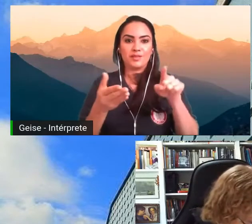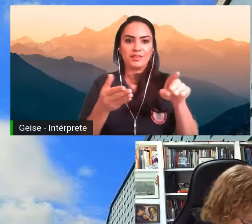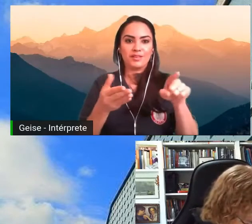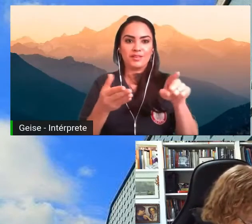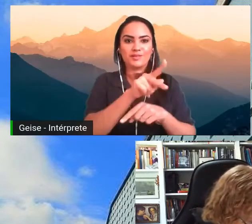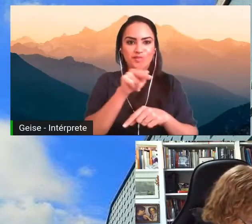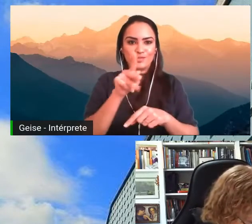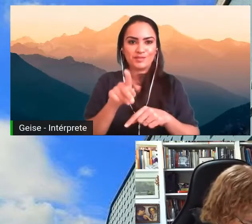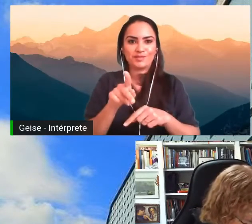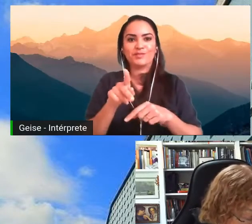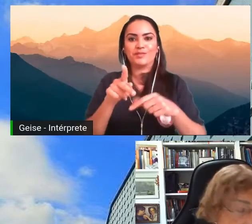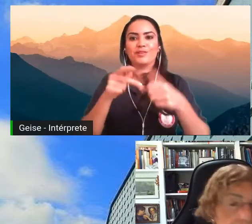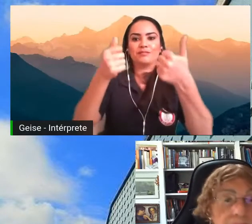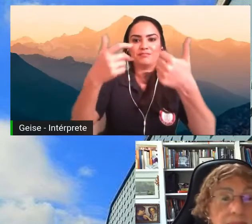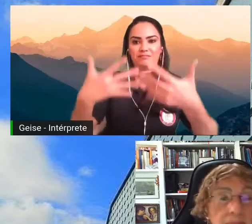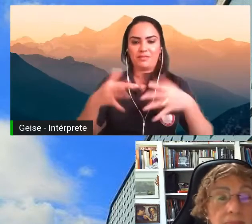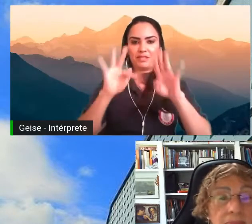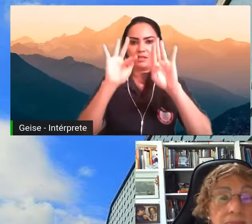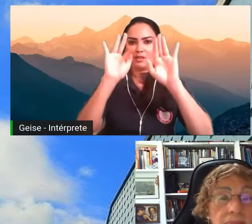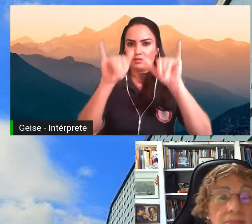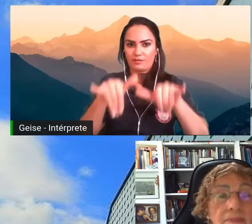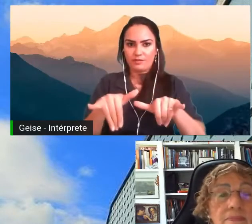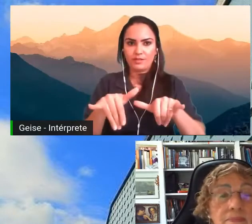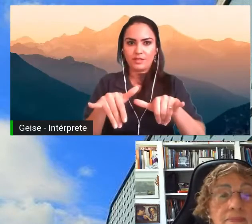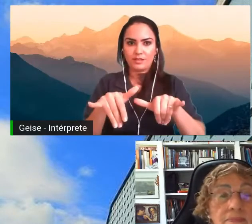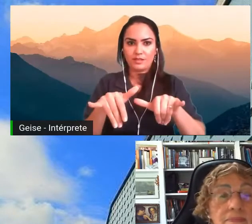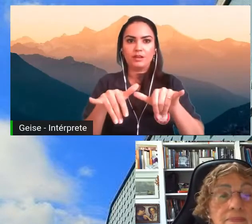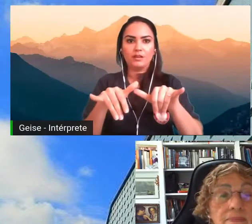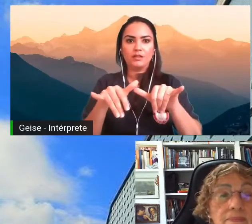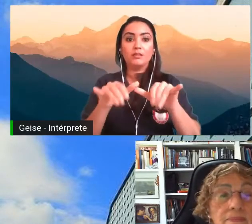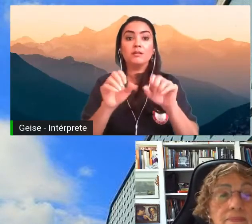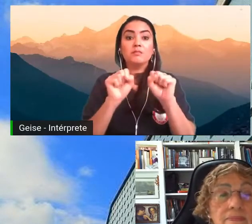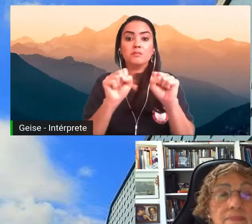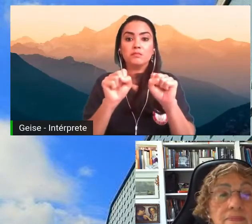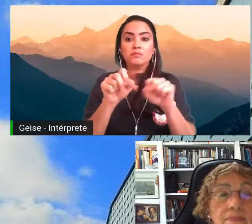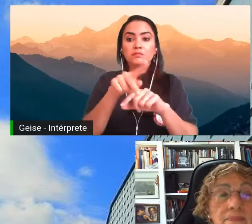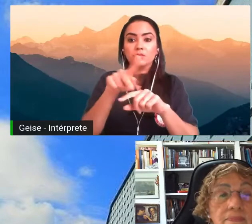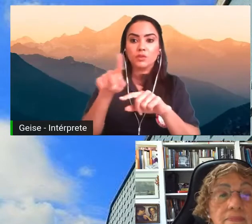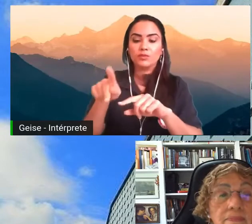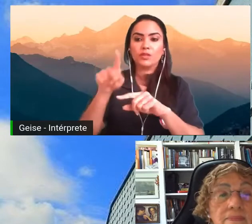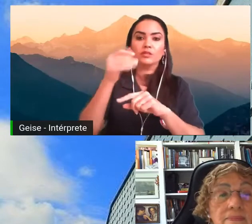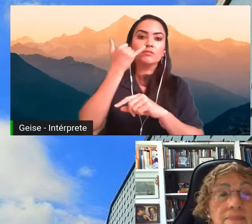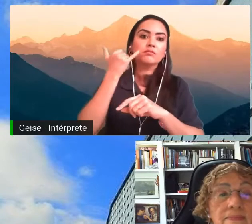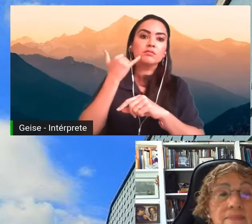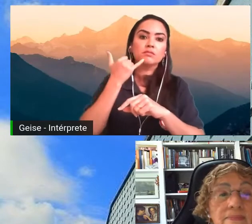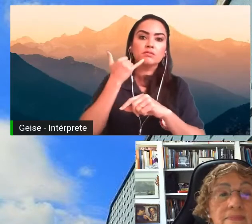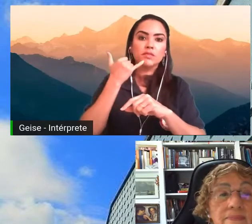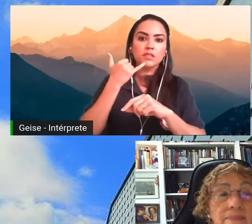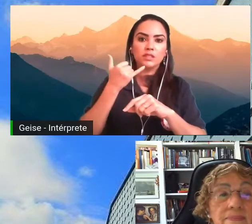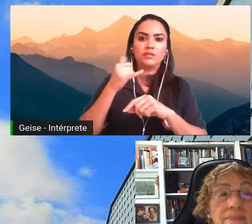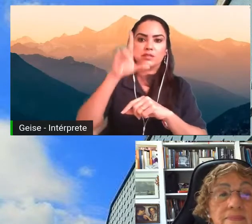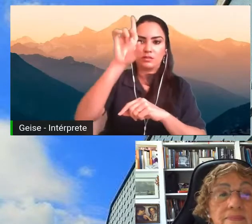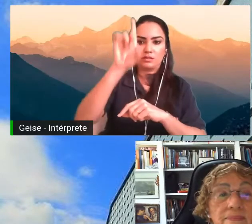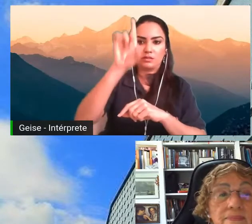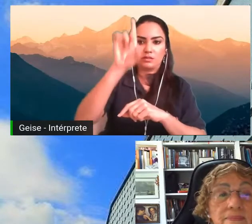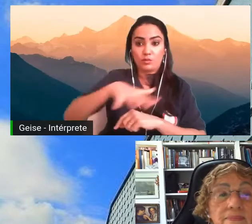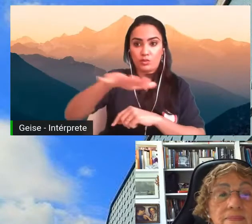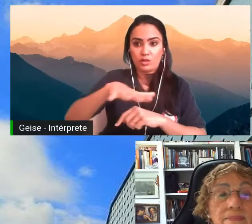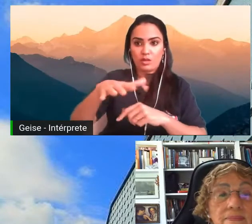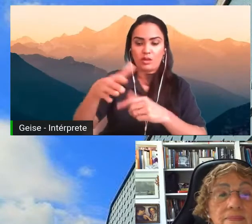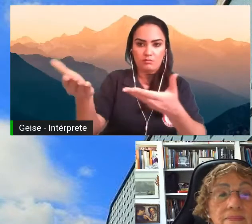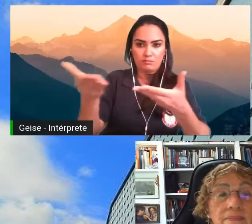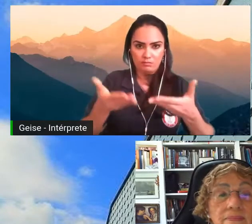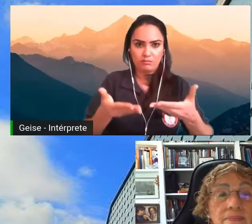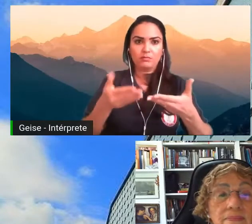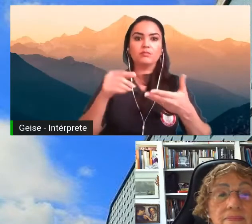O nosso diretor-geral, acho que pode aparecer aqui no plano e fazer algum comentário, ele está aqui, né, também. Eu acho que um desafio